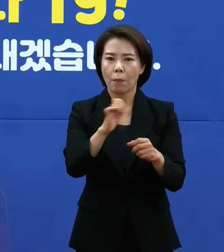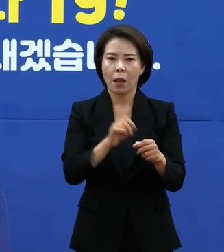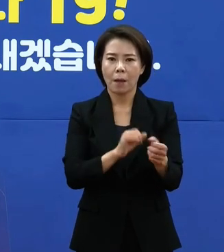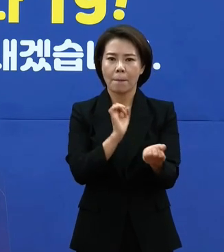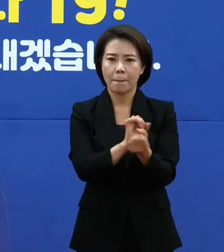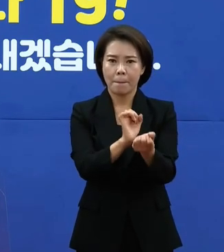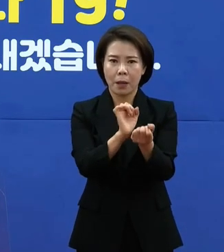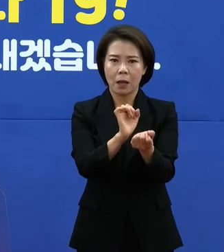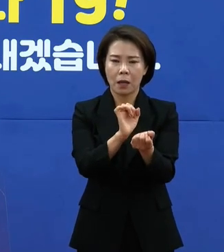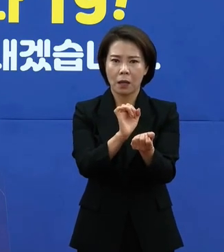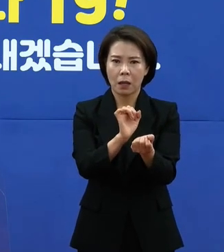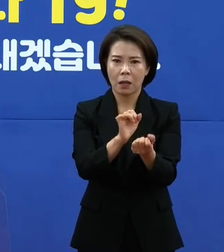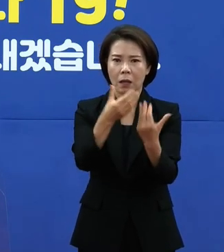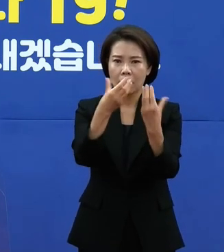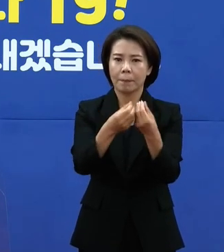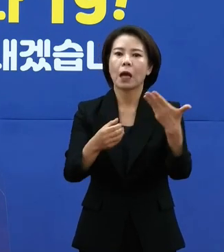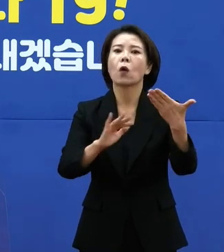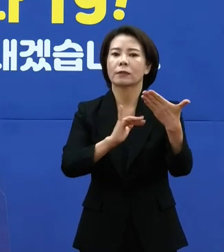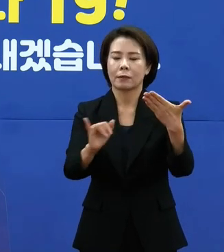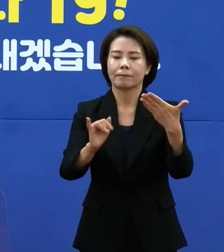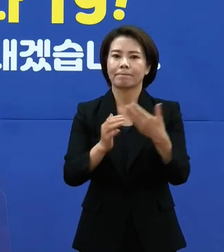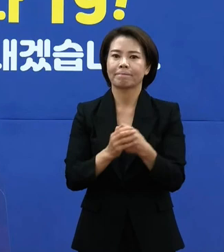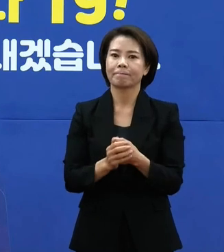총 9명으로 늘었습니다.